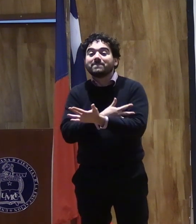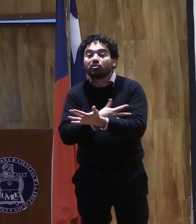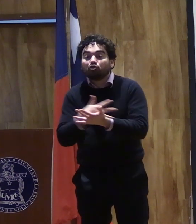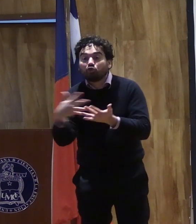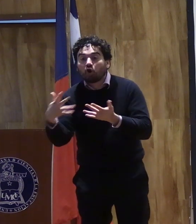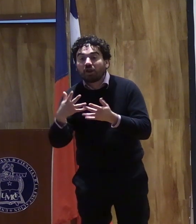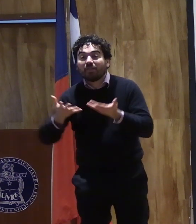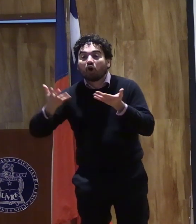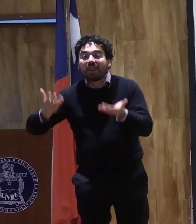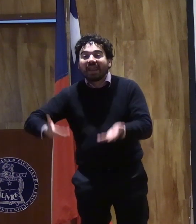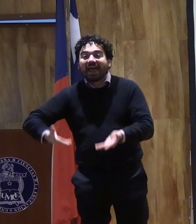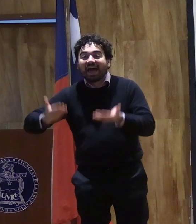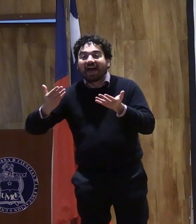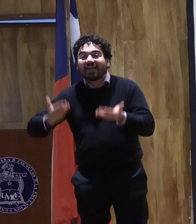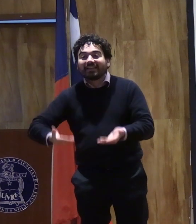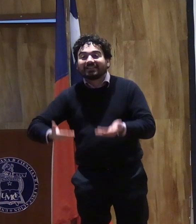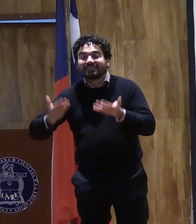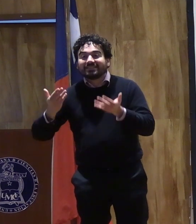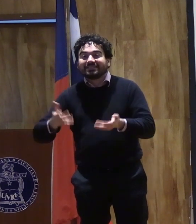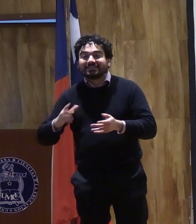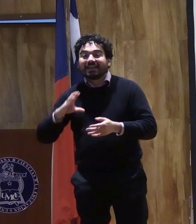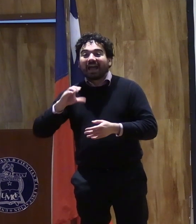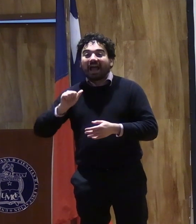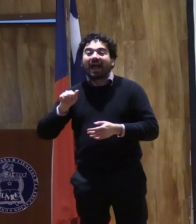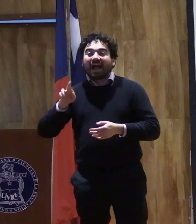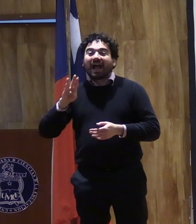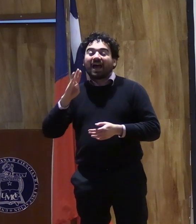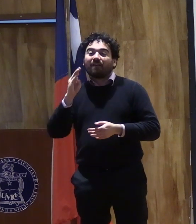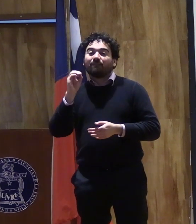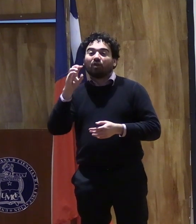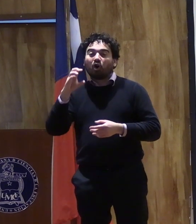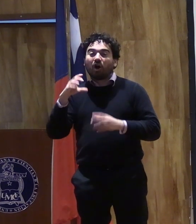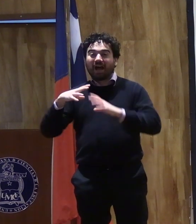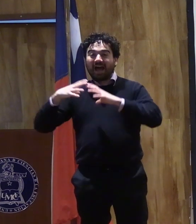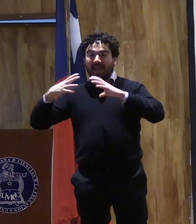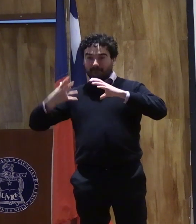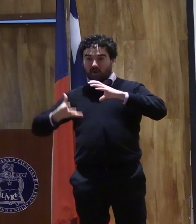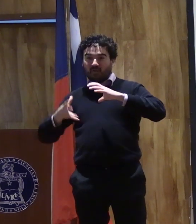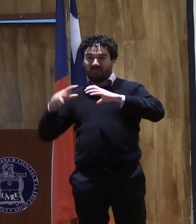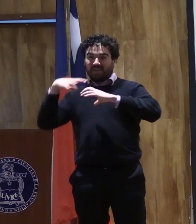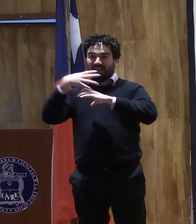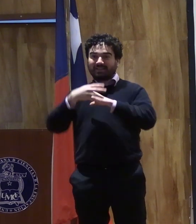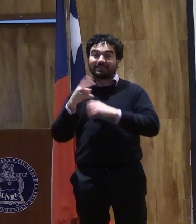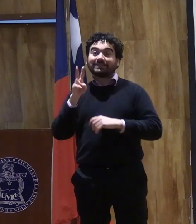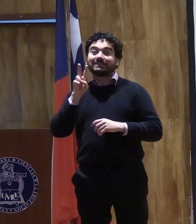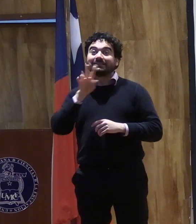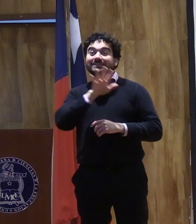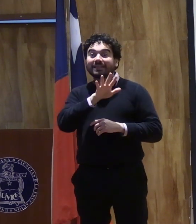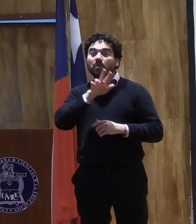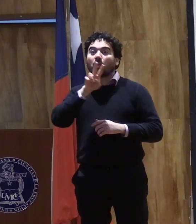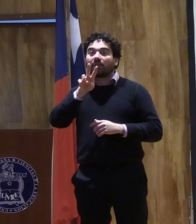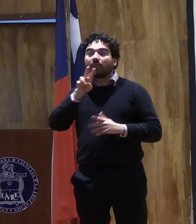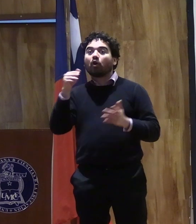de toneladas de anhídrido carbónico a la atmósfera. 52.000 millones de toneladas.